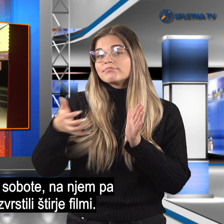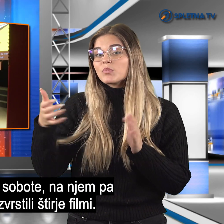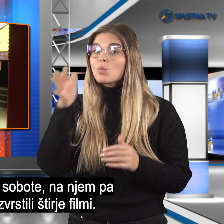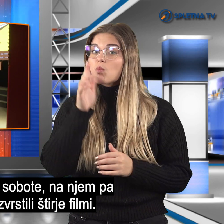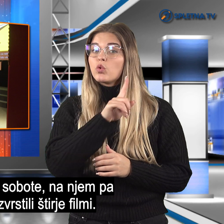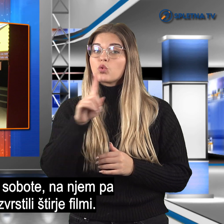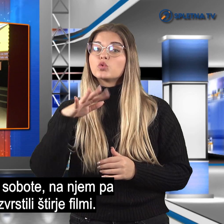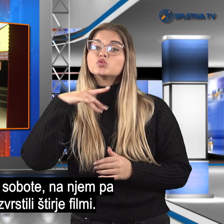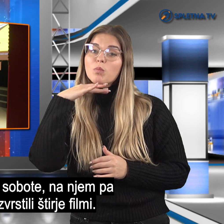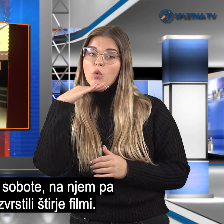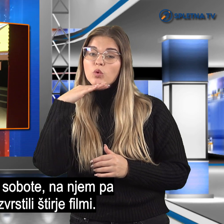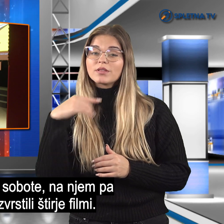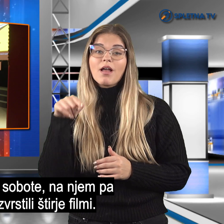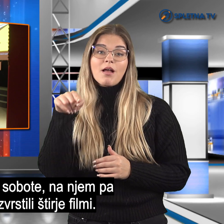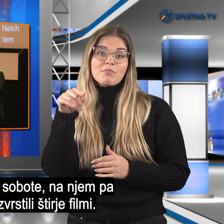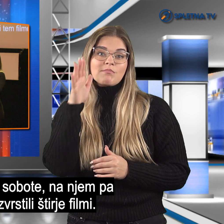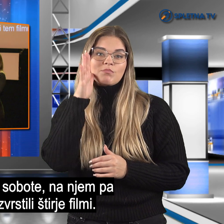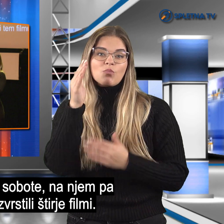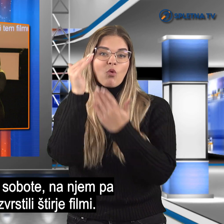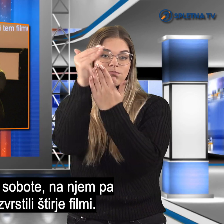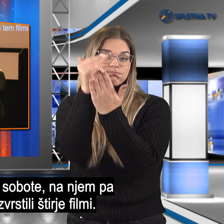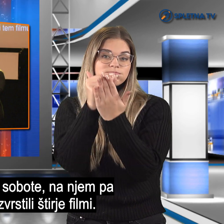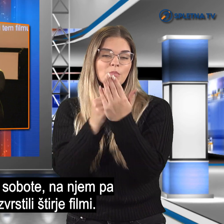Trajal bo do sobote, na njem pa se bodo zvrstili 4 filmi.